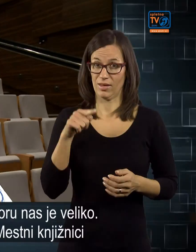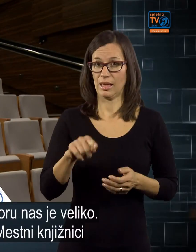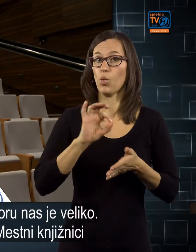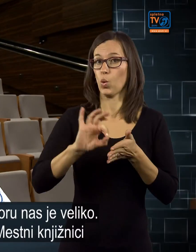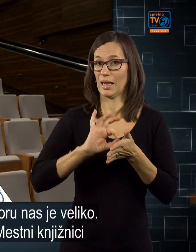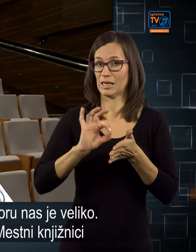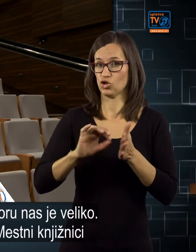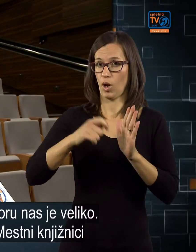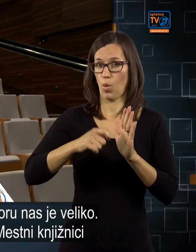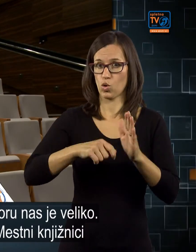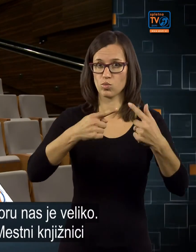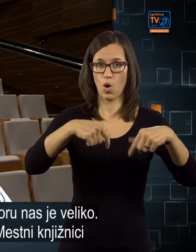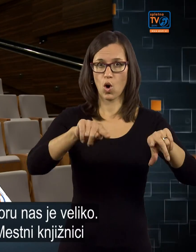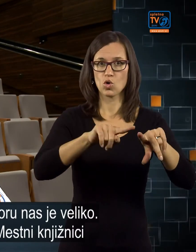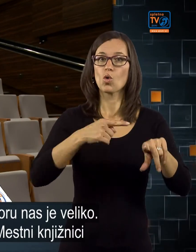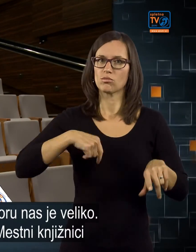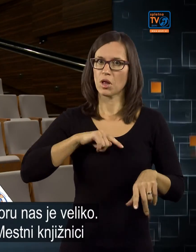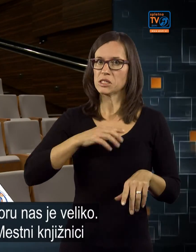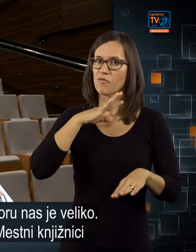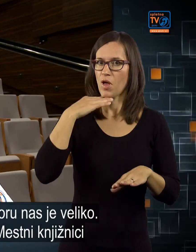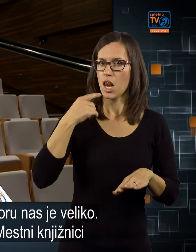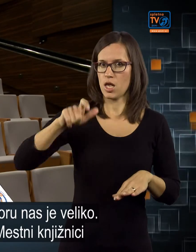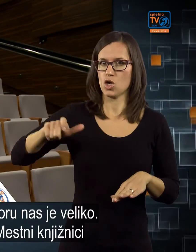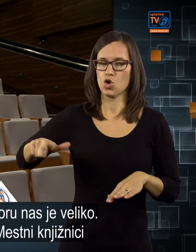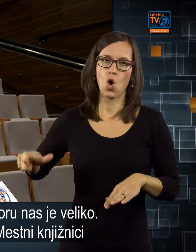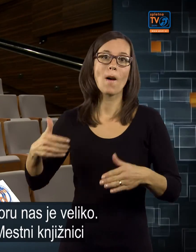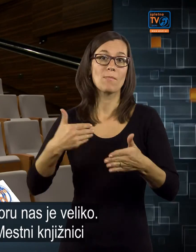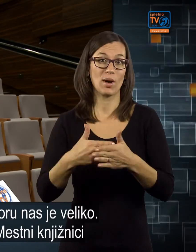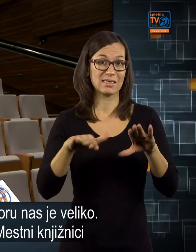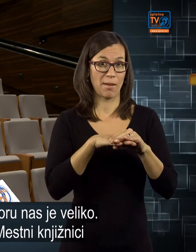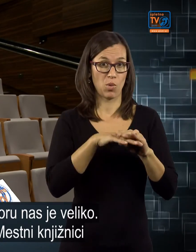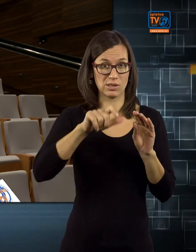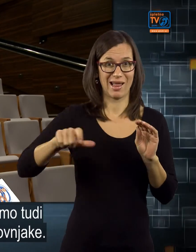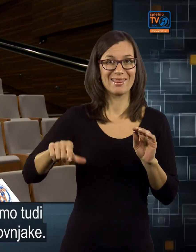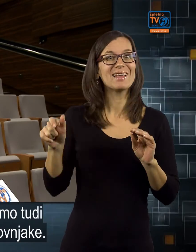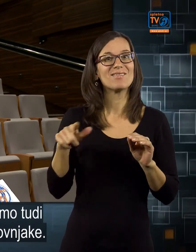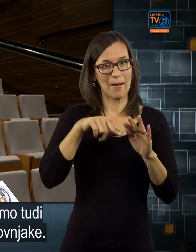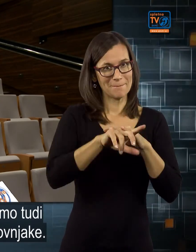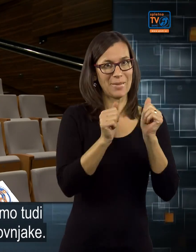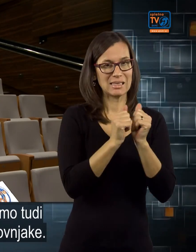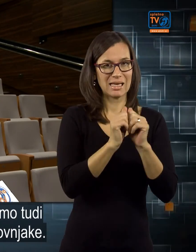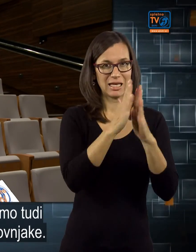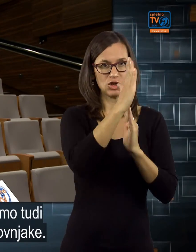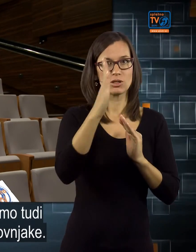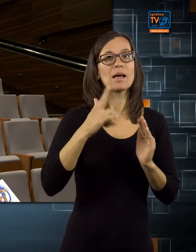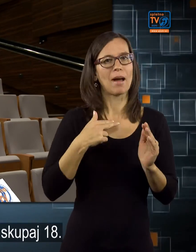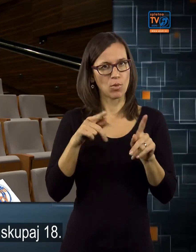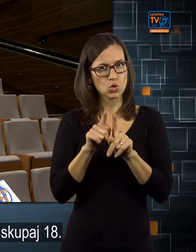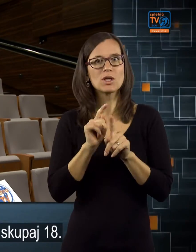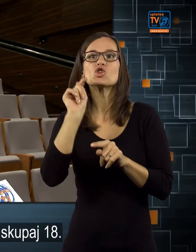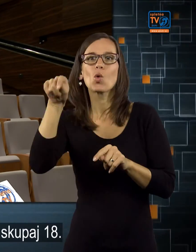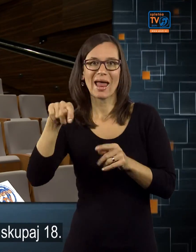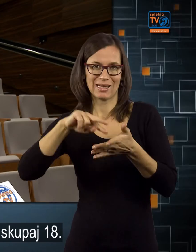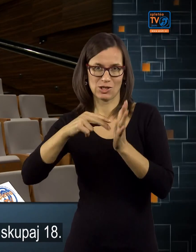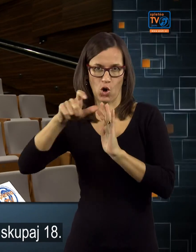V tem uredniškem odboru moram reči, da nas je veliko, poleg zaposlenih v mestni knjižnici imamo tudi zunanje strokovnjake.